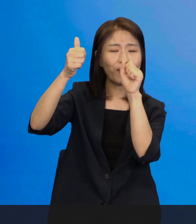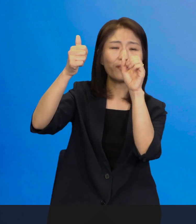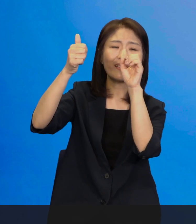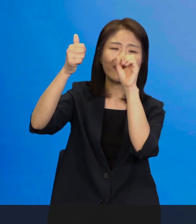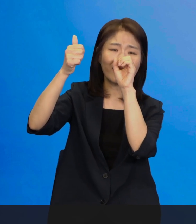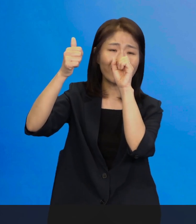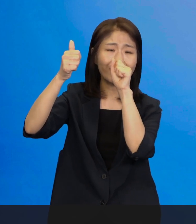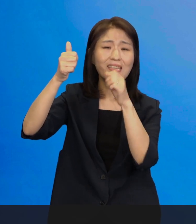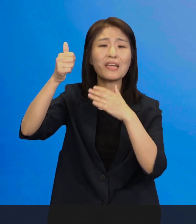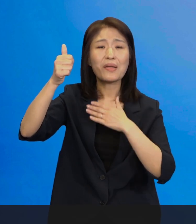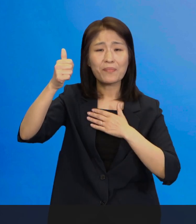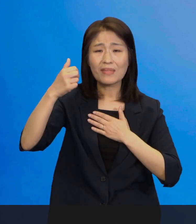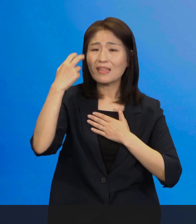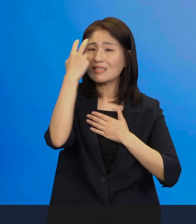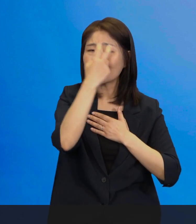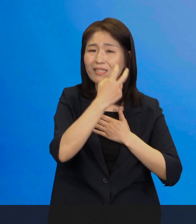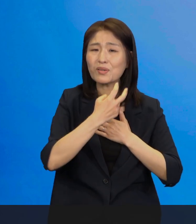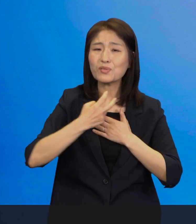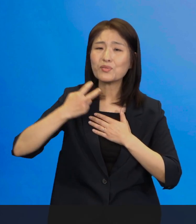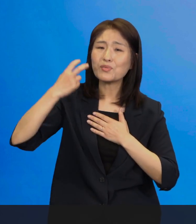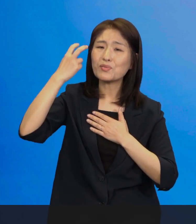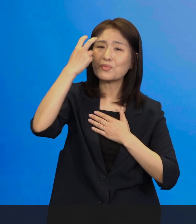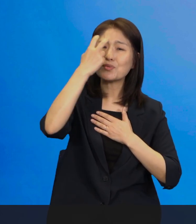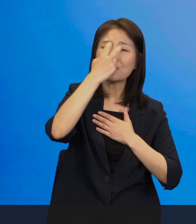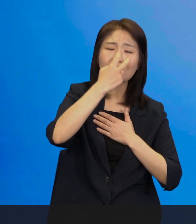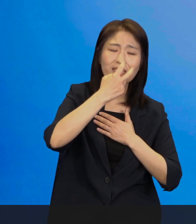주님의 선하심이 날